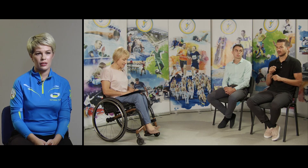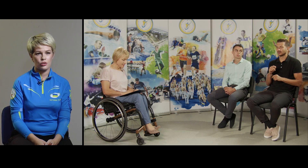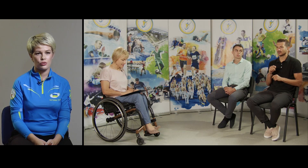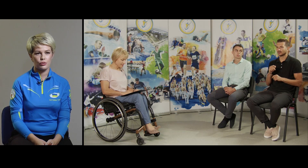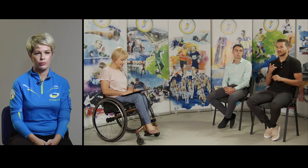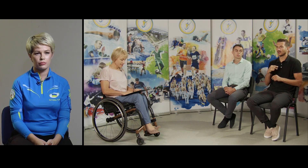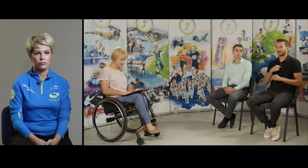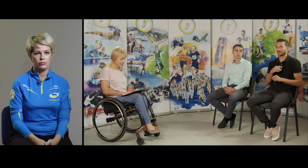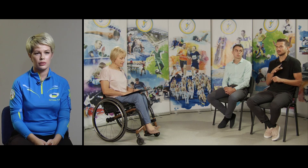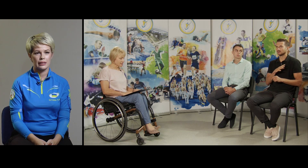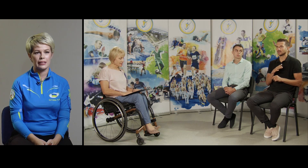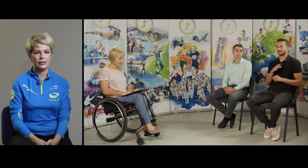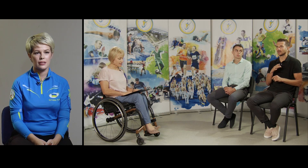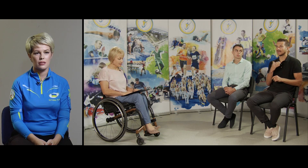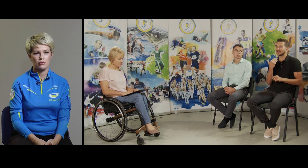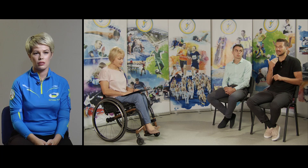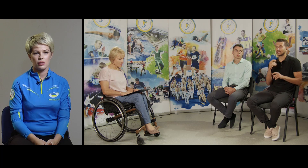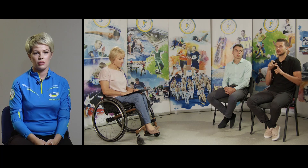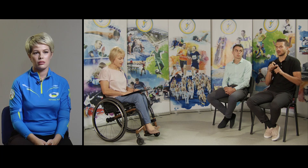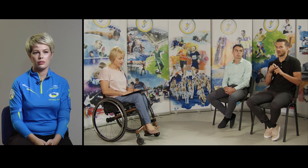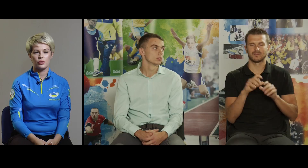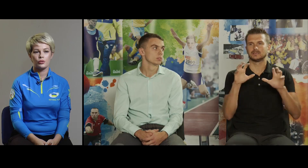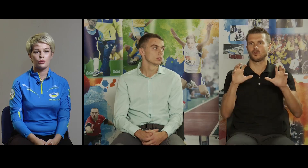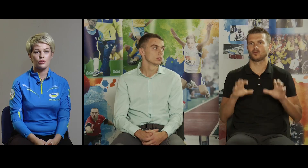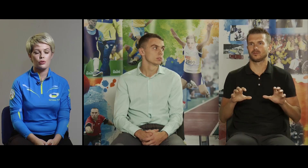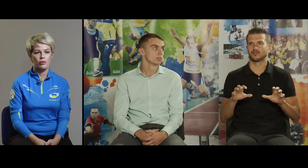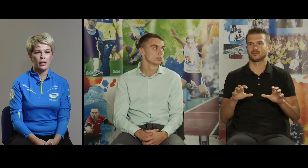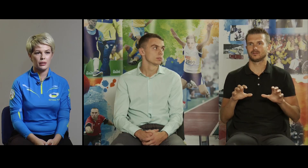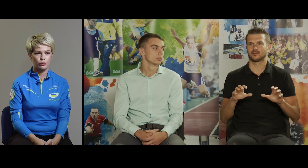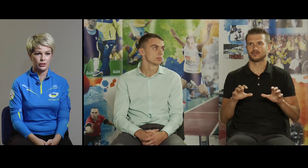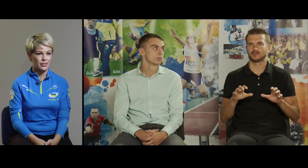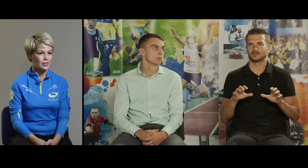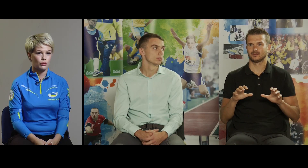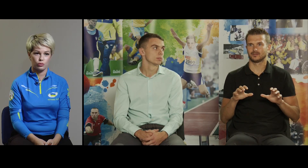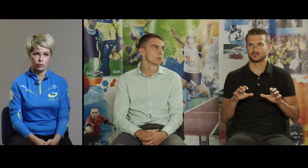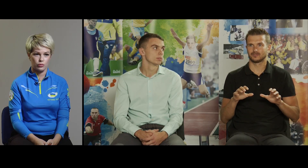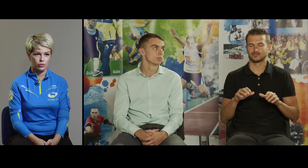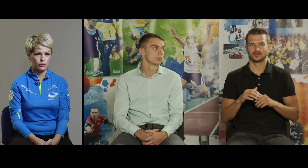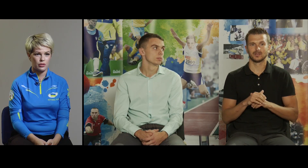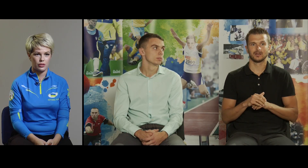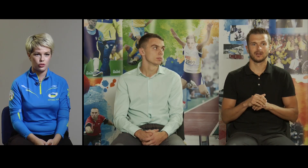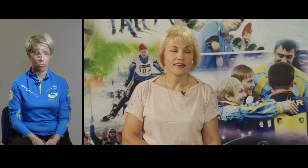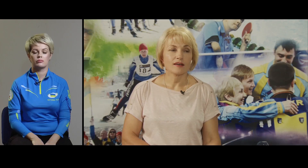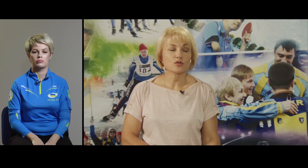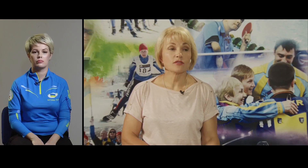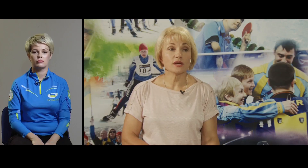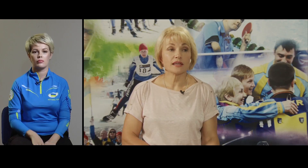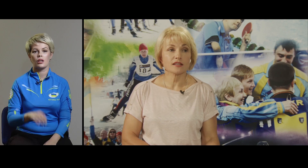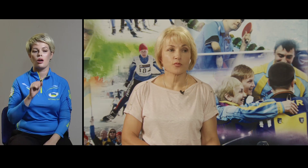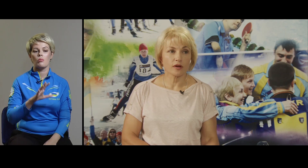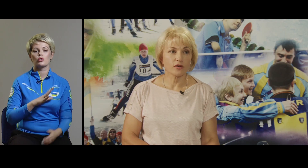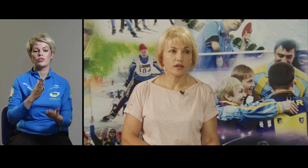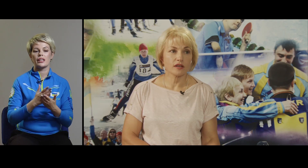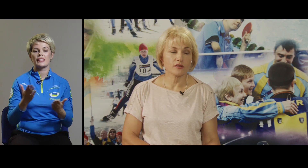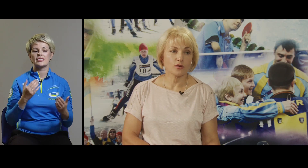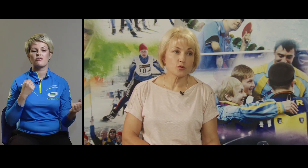це те, що для нас його слово має бути законом однозначно. Можливо, є